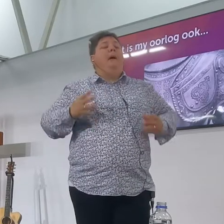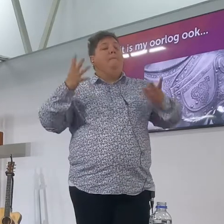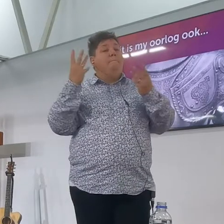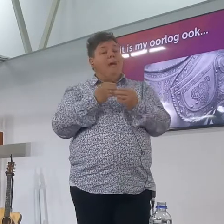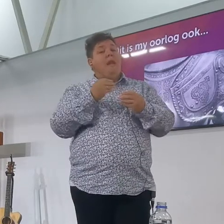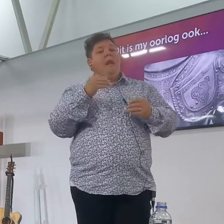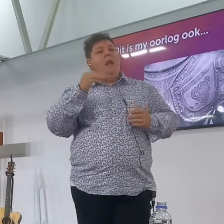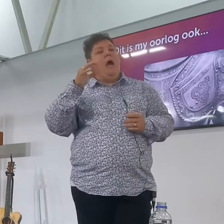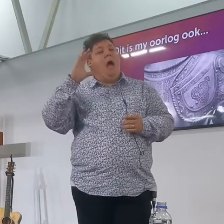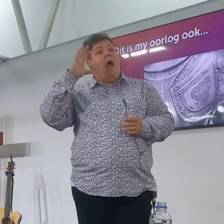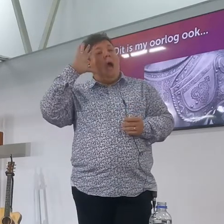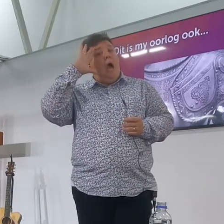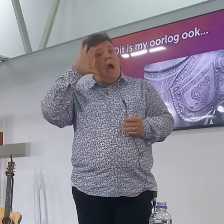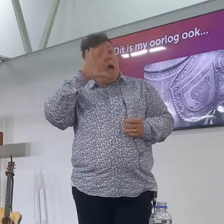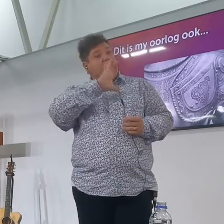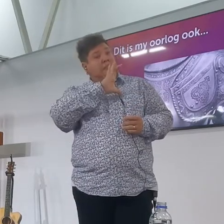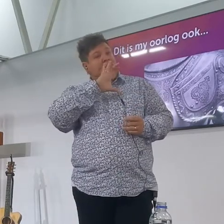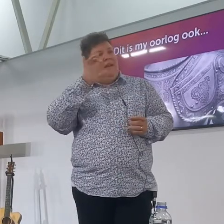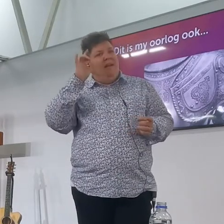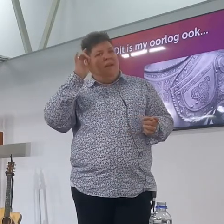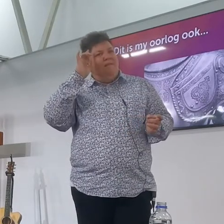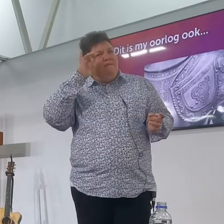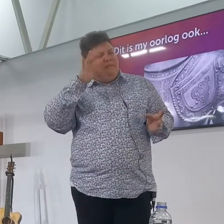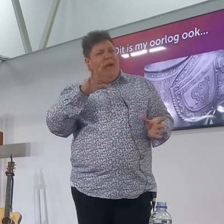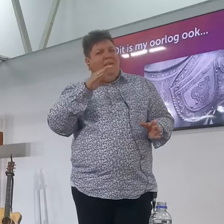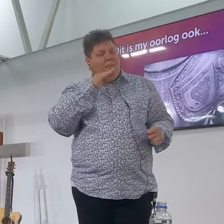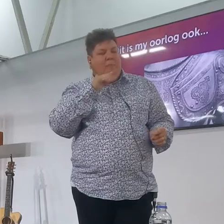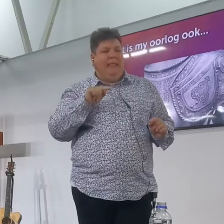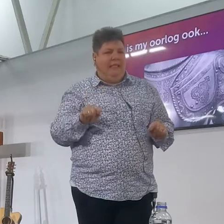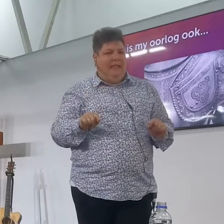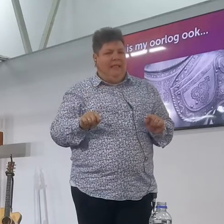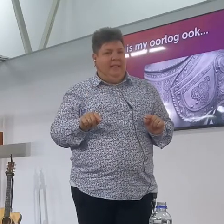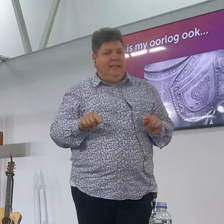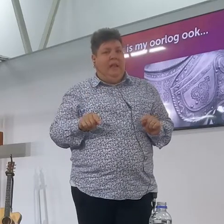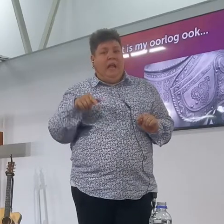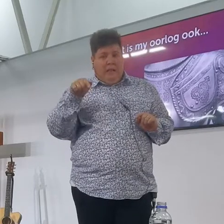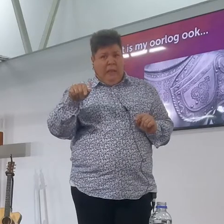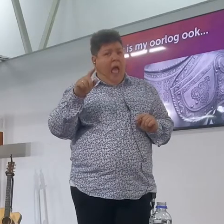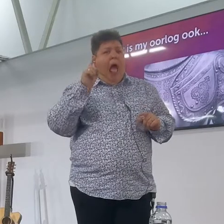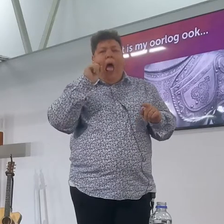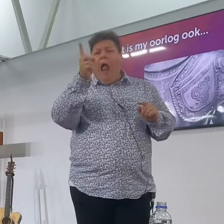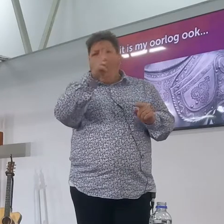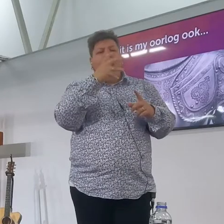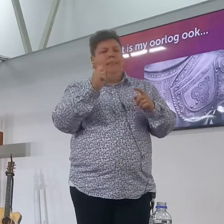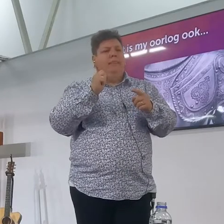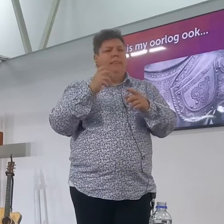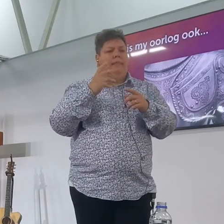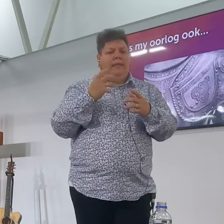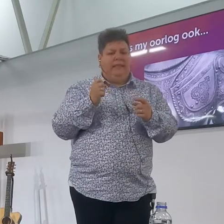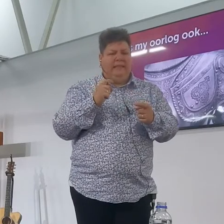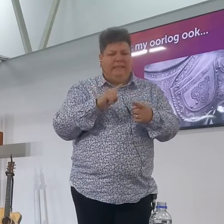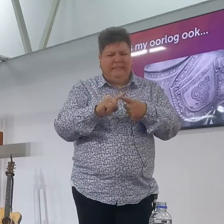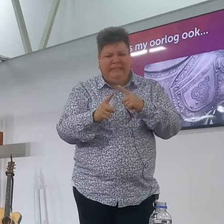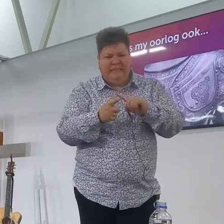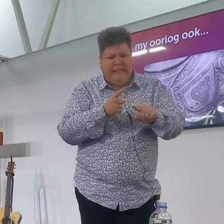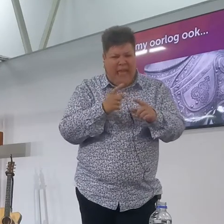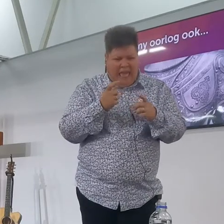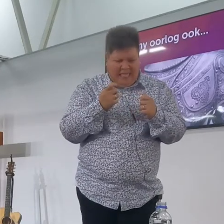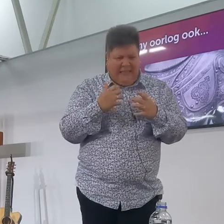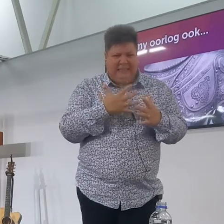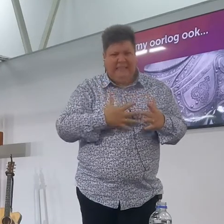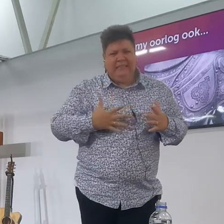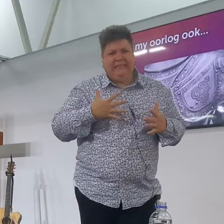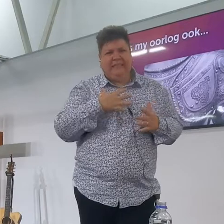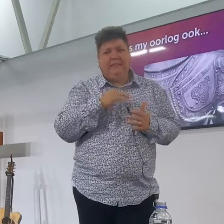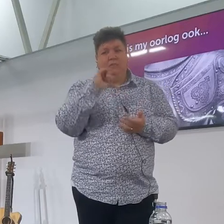dat elke Christen behoort in hierdie stryd te wees. Hierdie is ook jou stryd. Elke keer wanneer jy moet nee sê vir sonde in jou lewe,